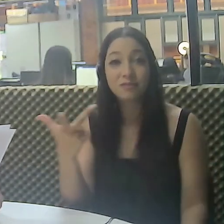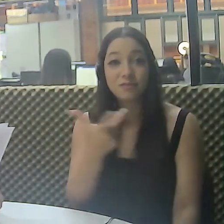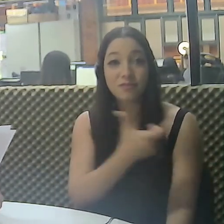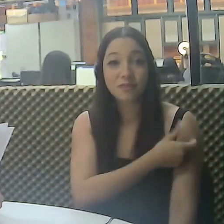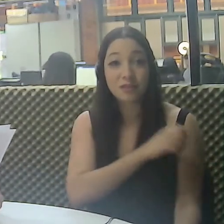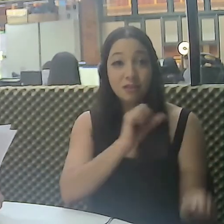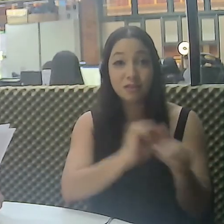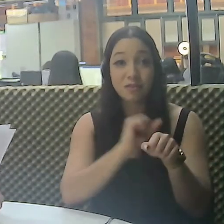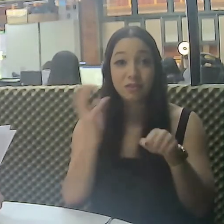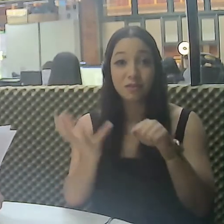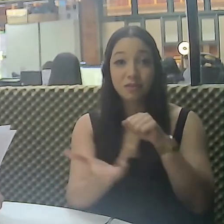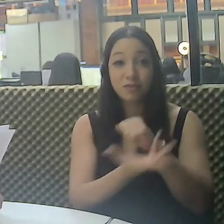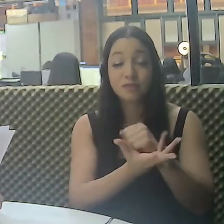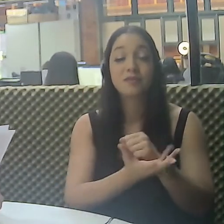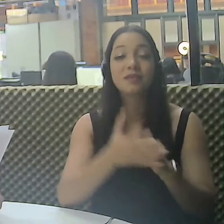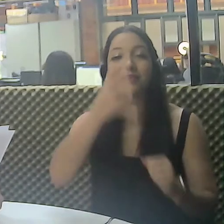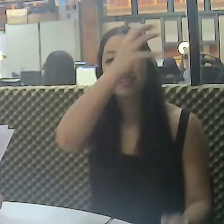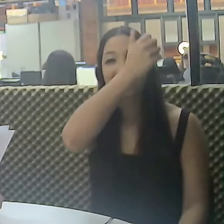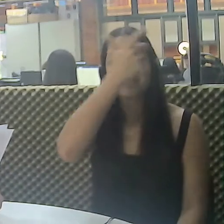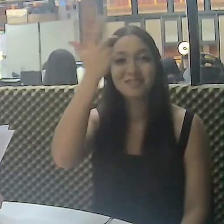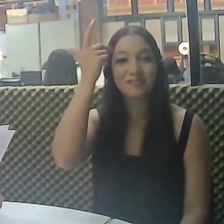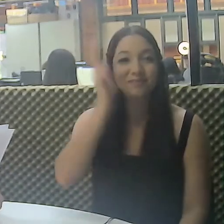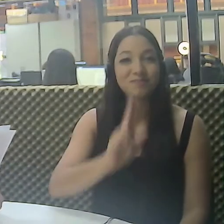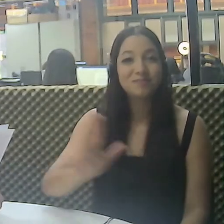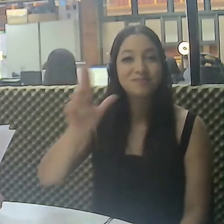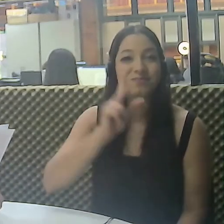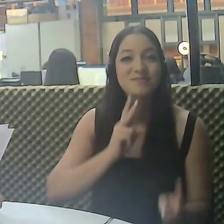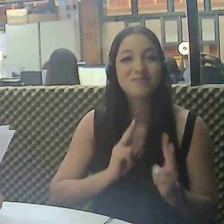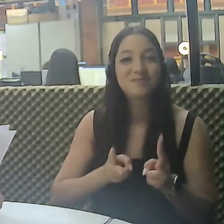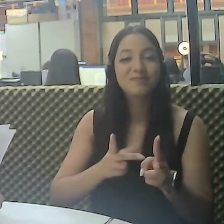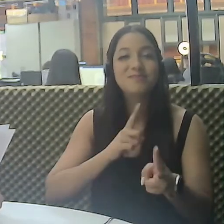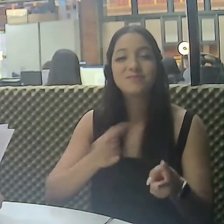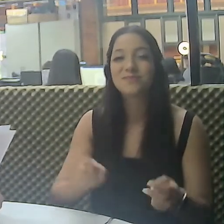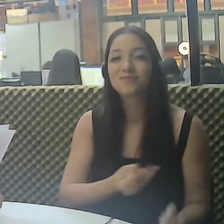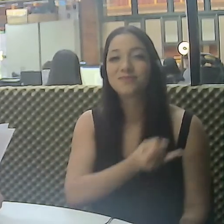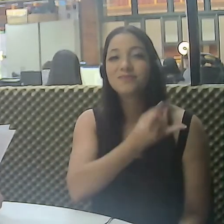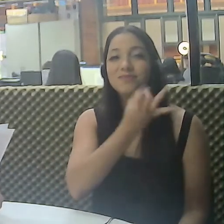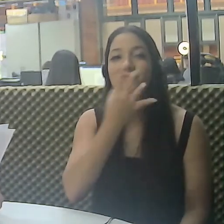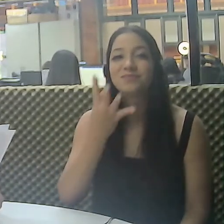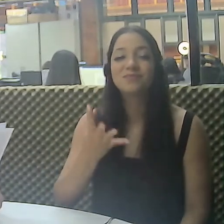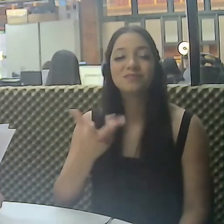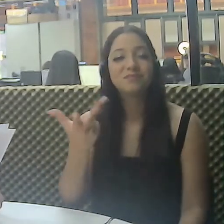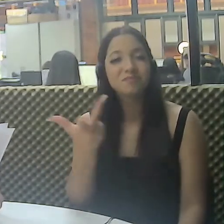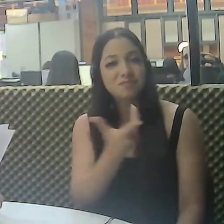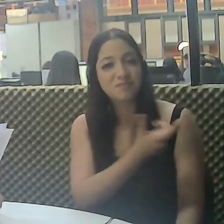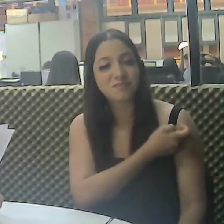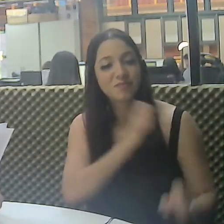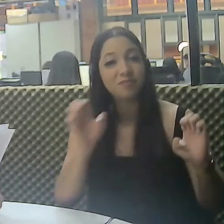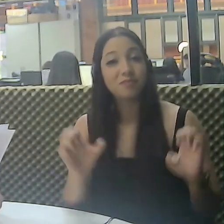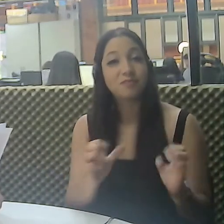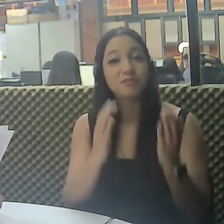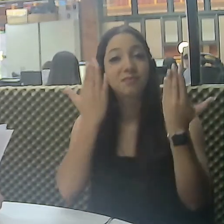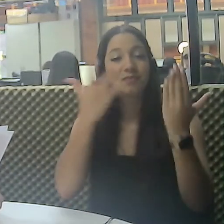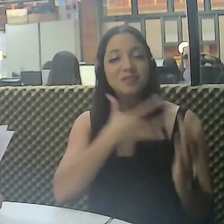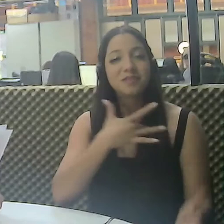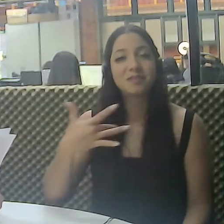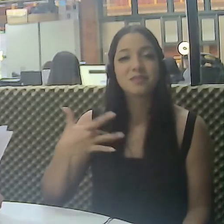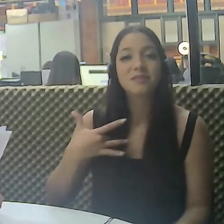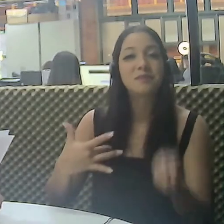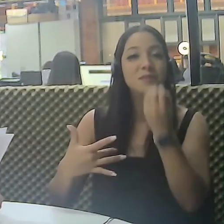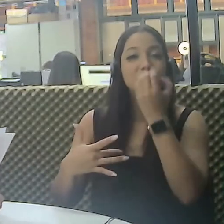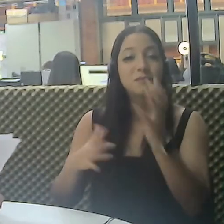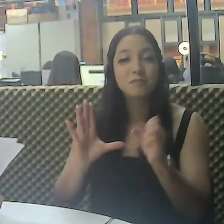contra a Covid-19, a Prefeitura de Uberlândia sempre realiza diversas campanhas de vacinação para nos manter saudáveis